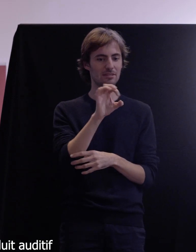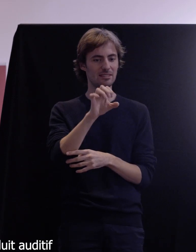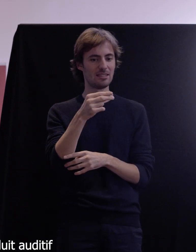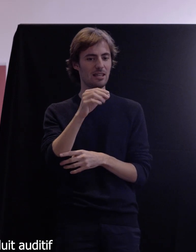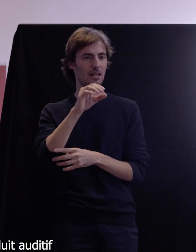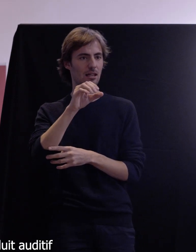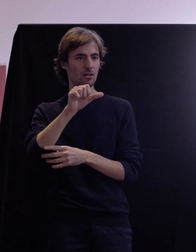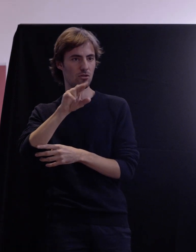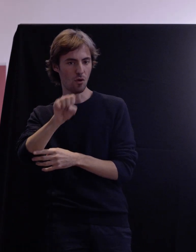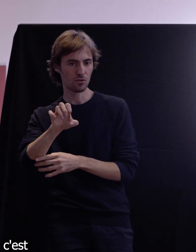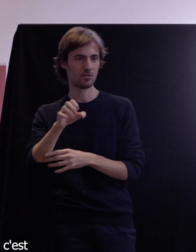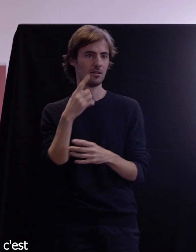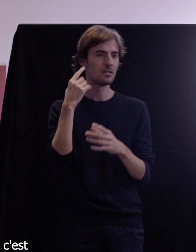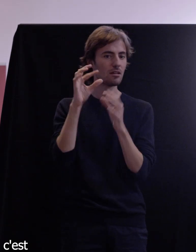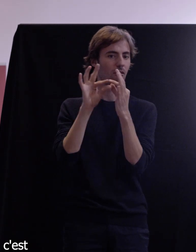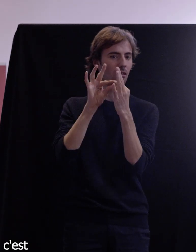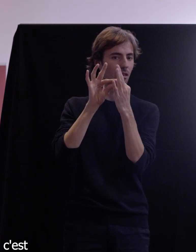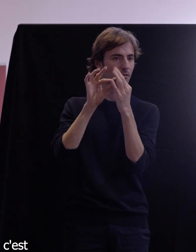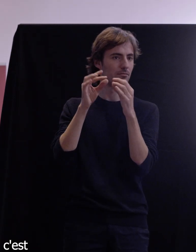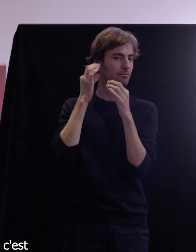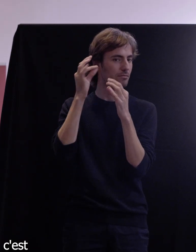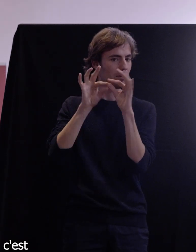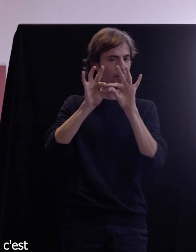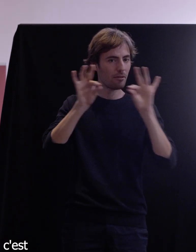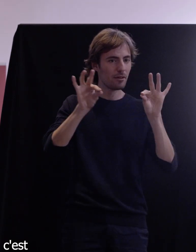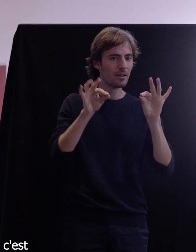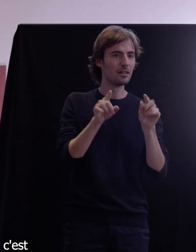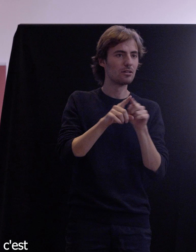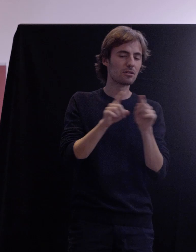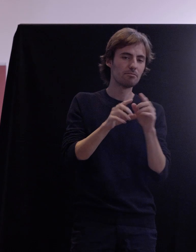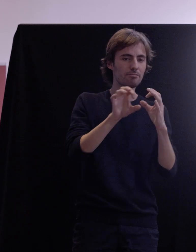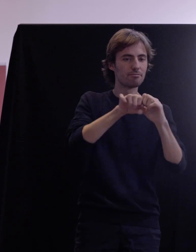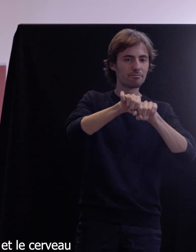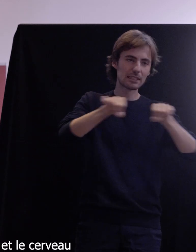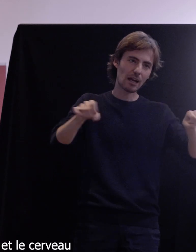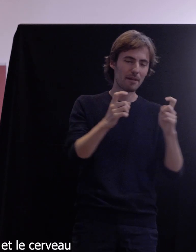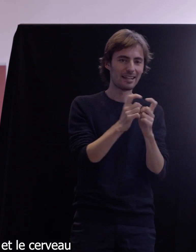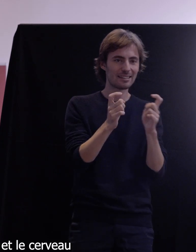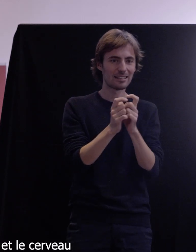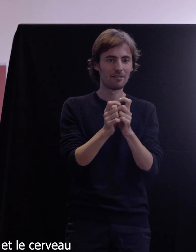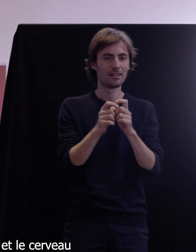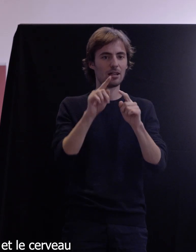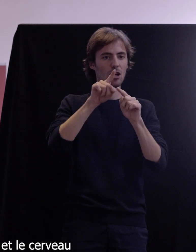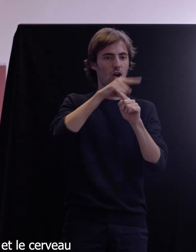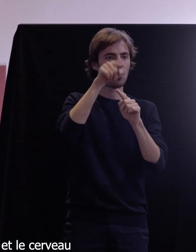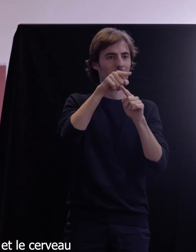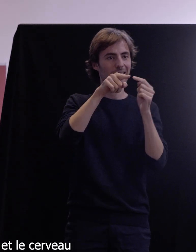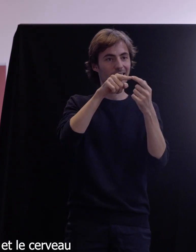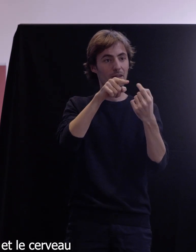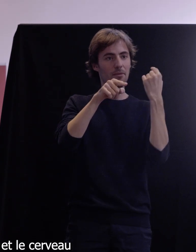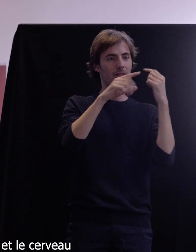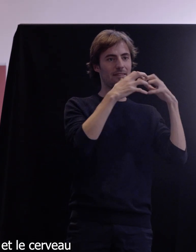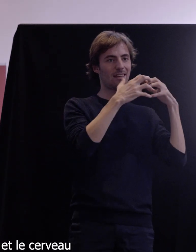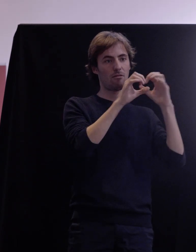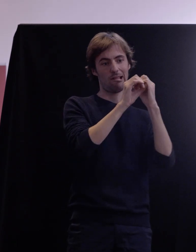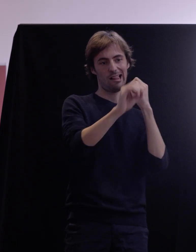Donc le conduit auditif interne, en gros, c'est une espèce de gaine électrique entre la cochlée et le cerveau. Et dans cette